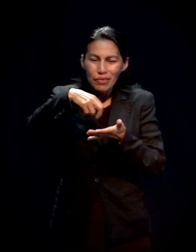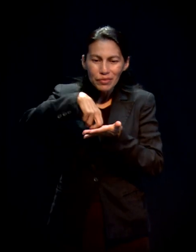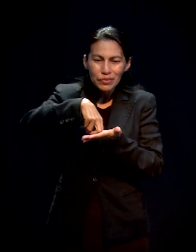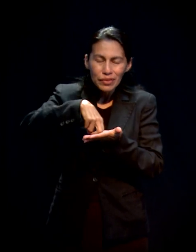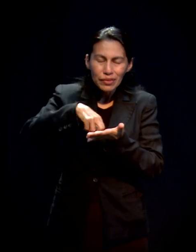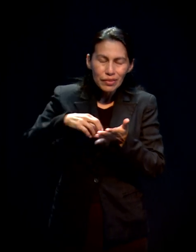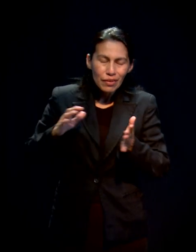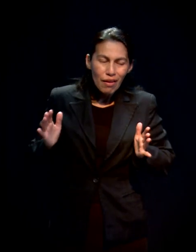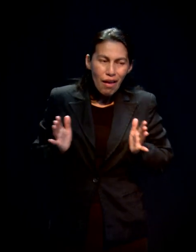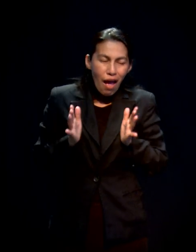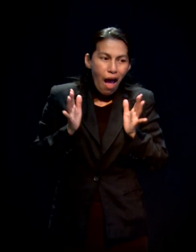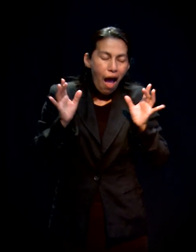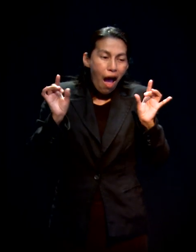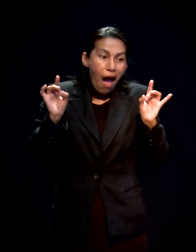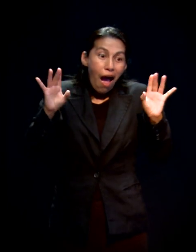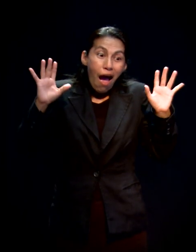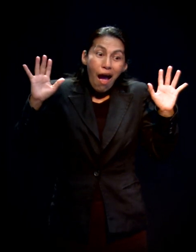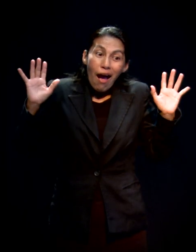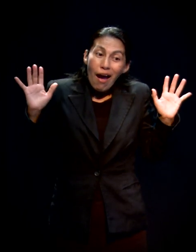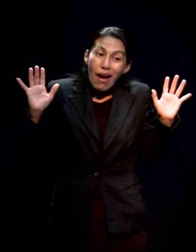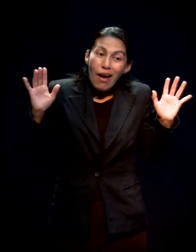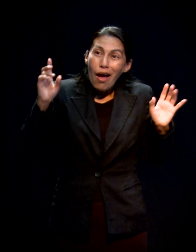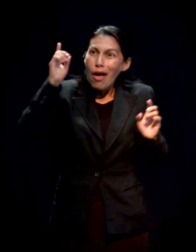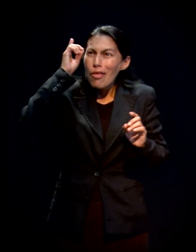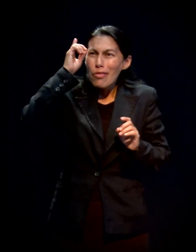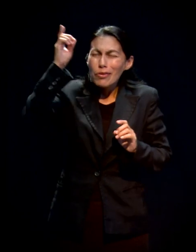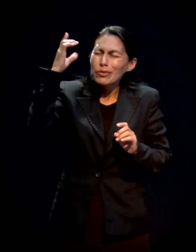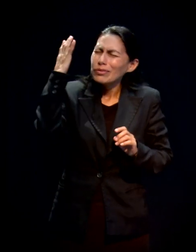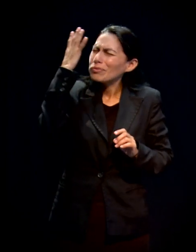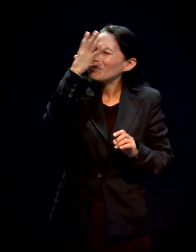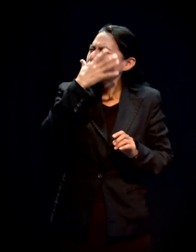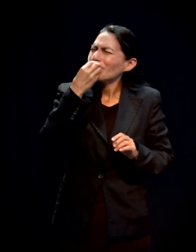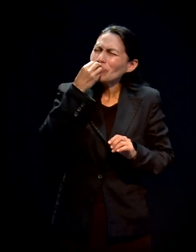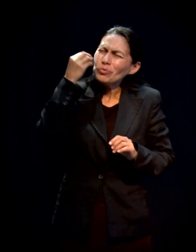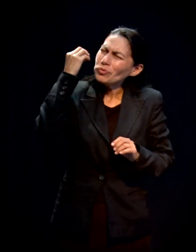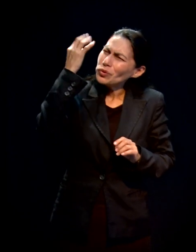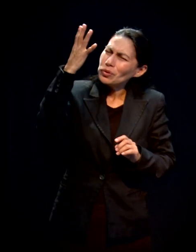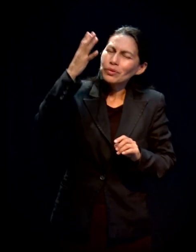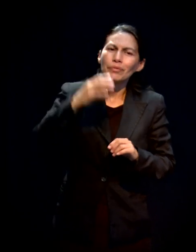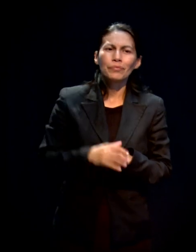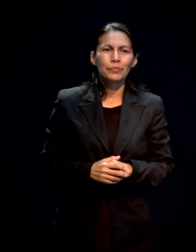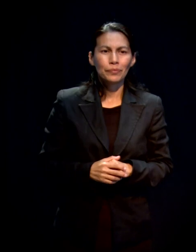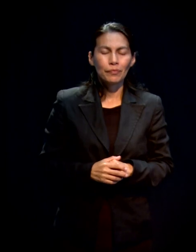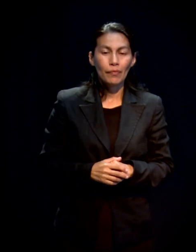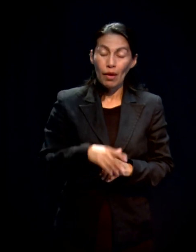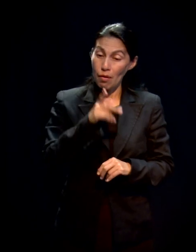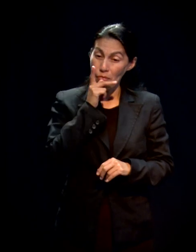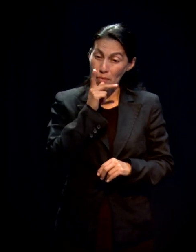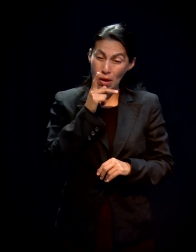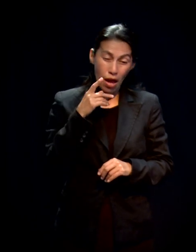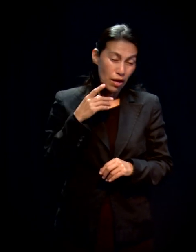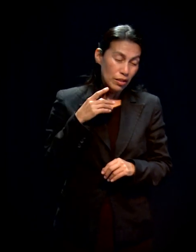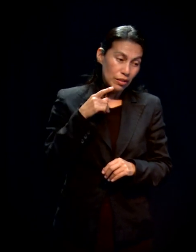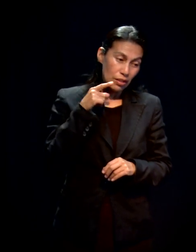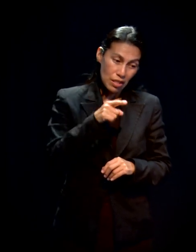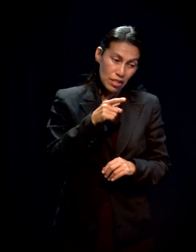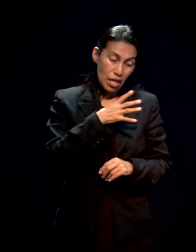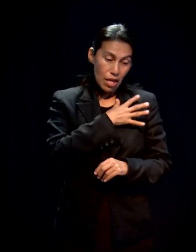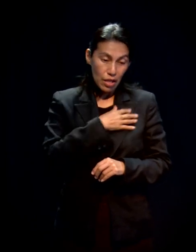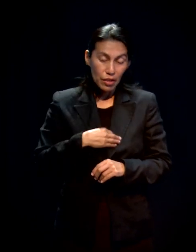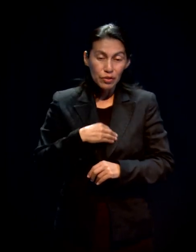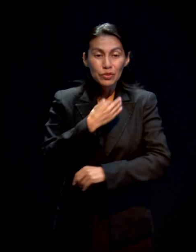dije las maravillas de dios son grandes para mi padre siempre fue una cosa un pilar